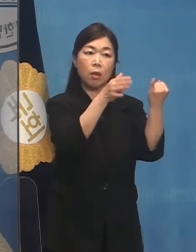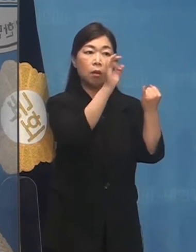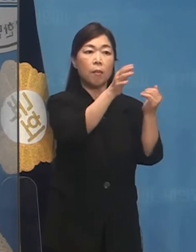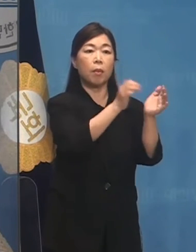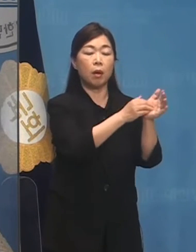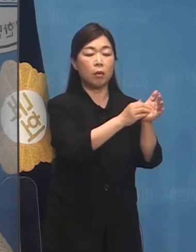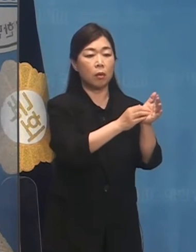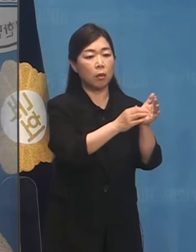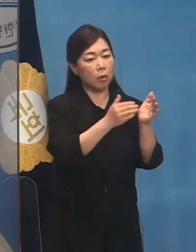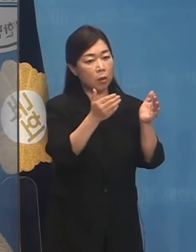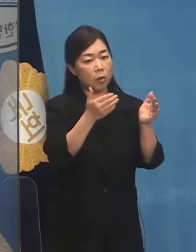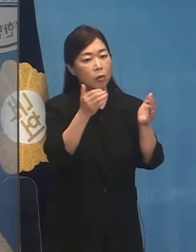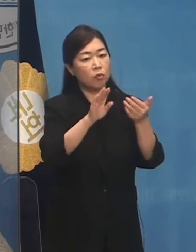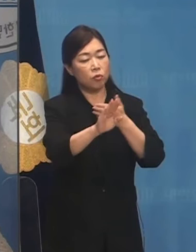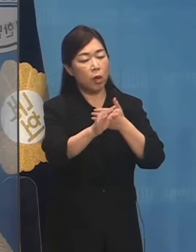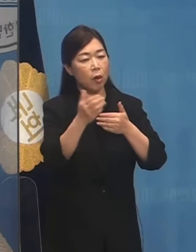90년에